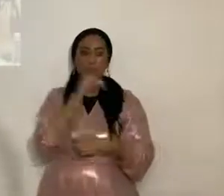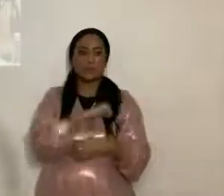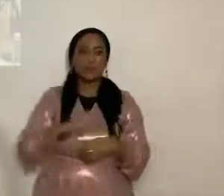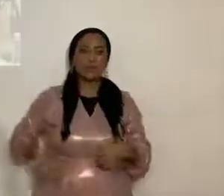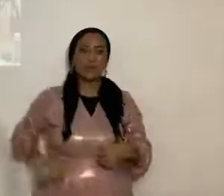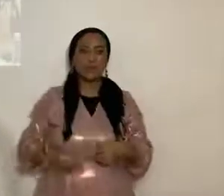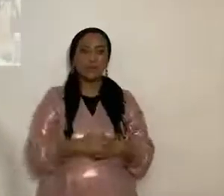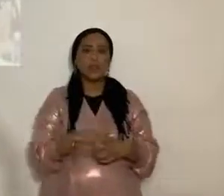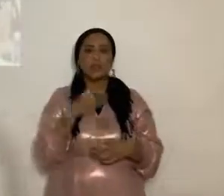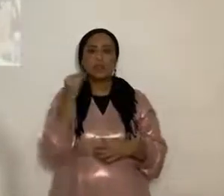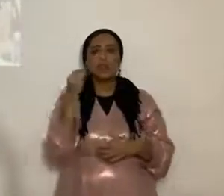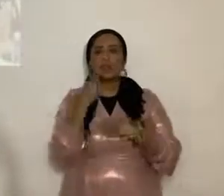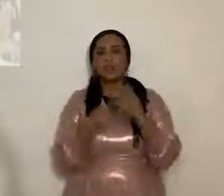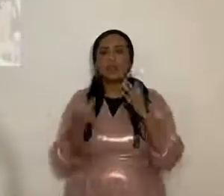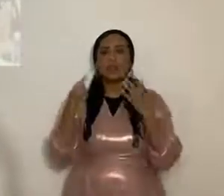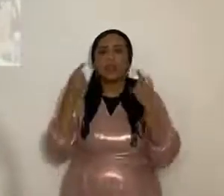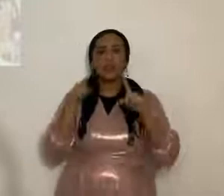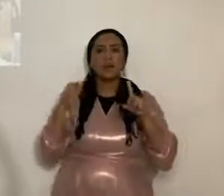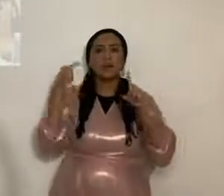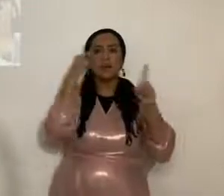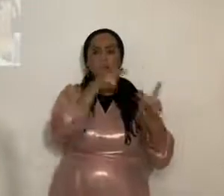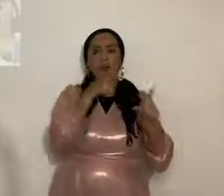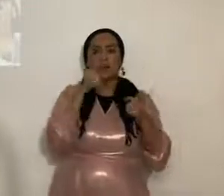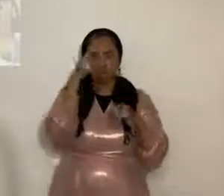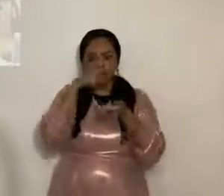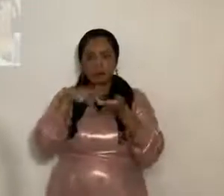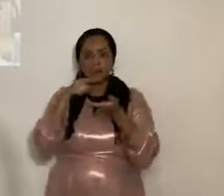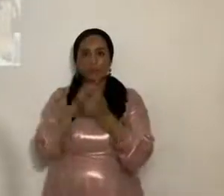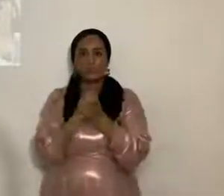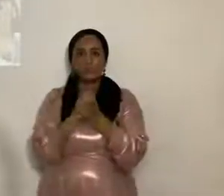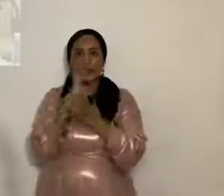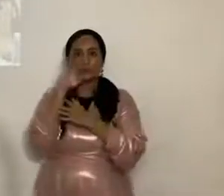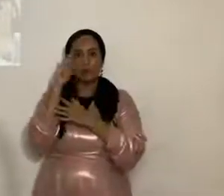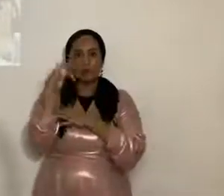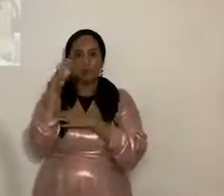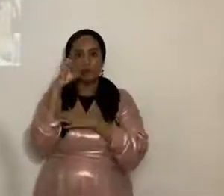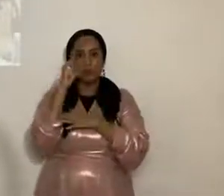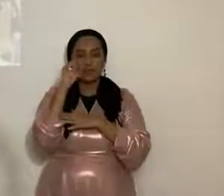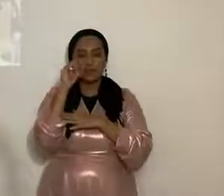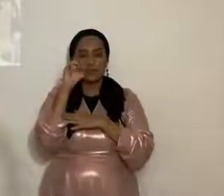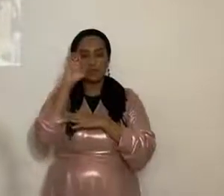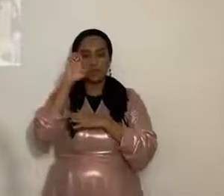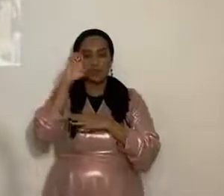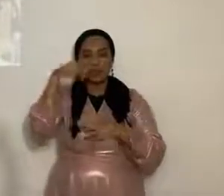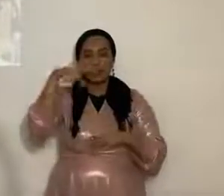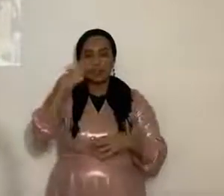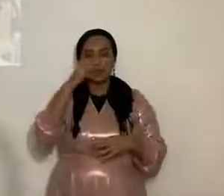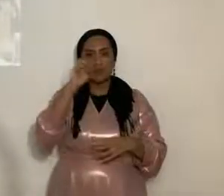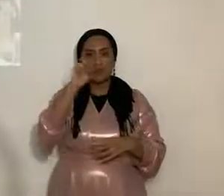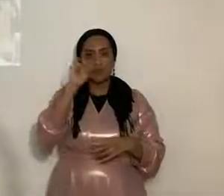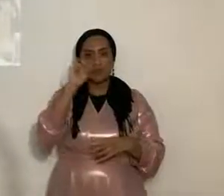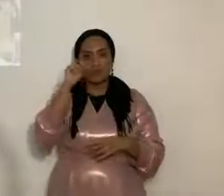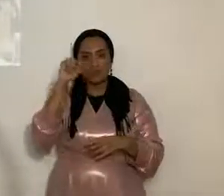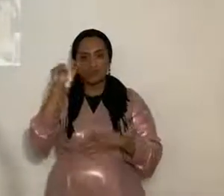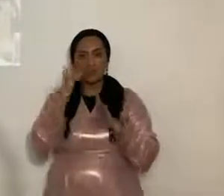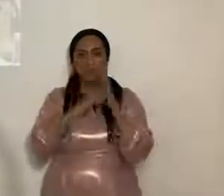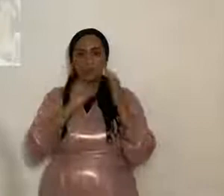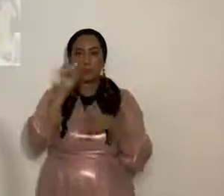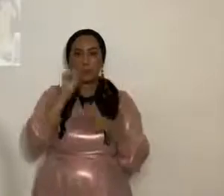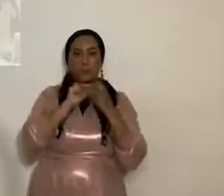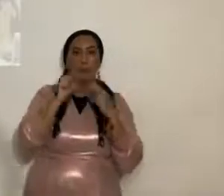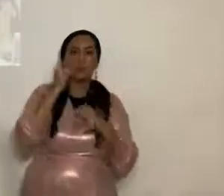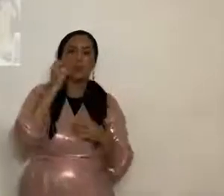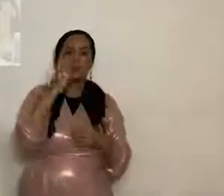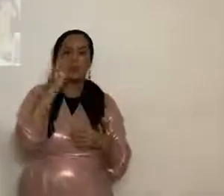HaMashiach. ¿Y cuál es su consecuencia? Vamos a verlo en Efesios capítulo 2, versos 12